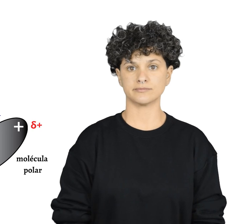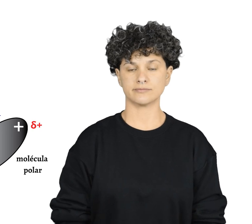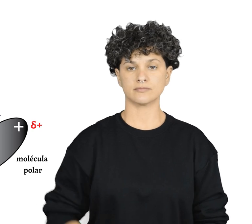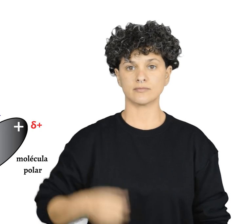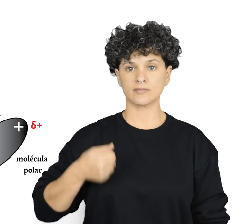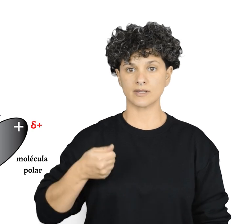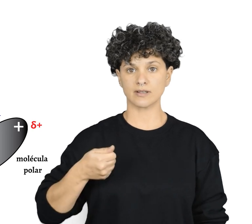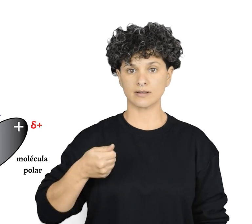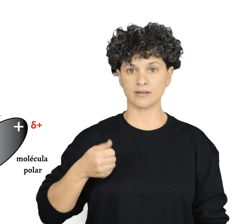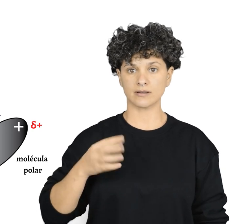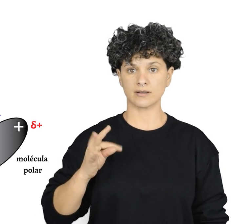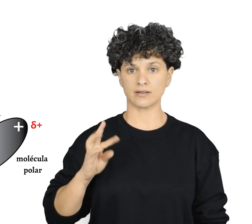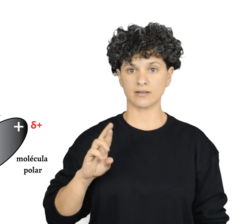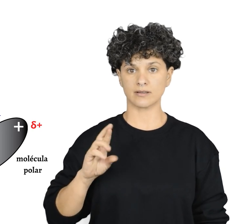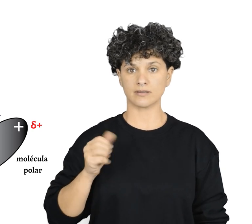atracción electrostática